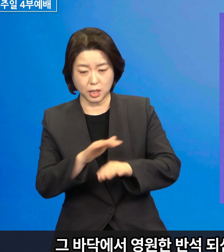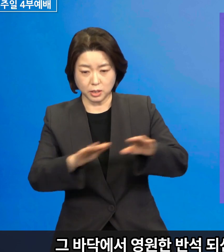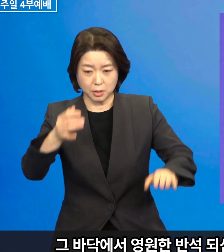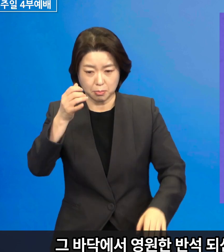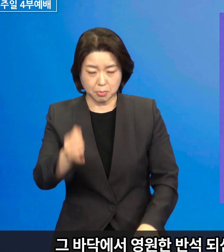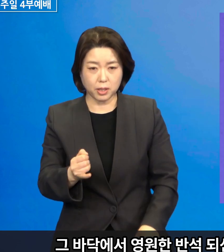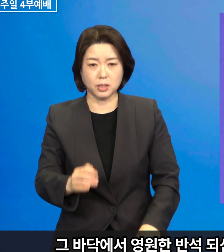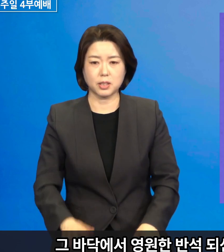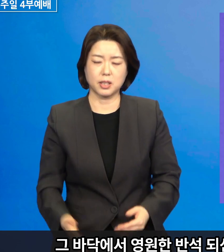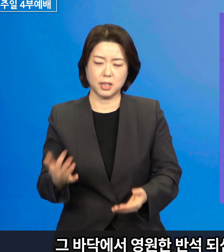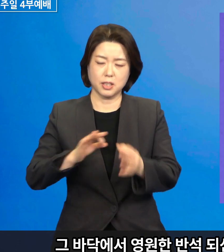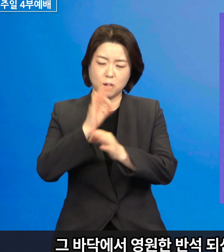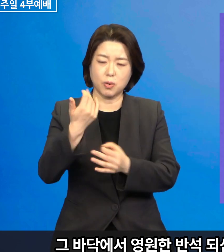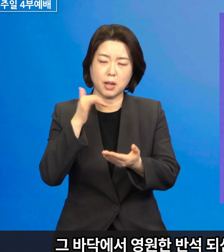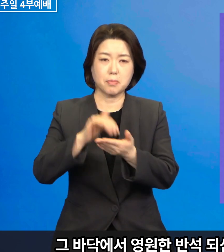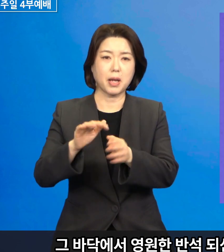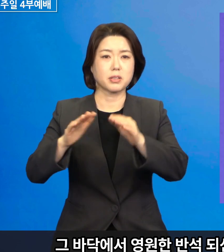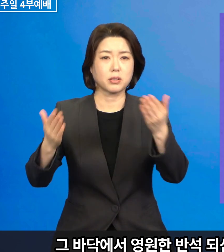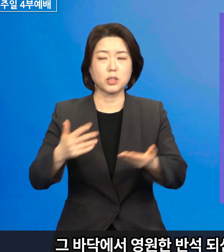대신 주님을 만난 사람이 있습니다.